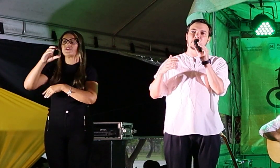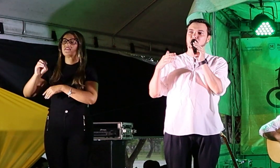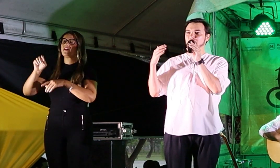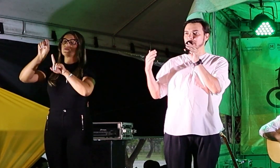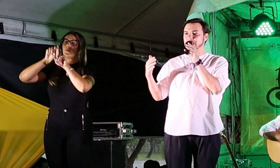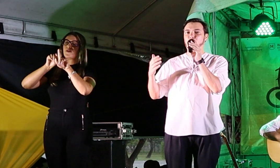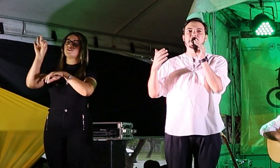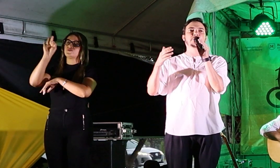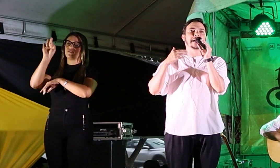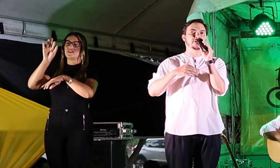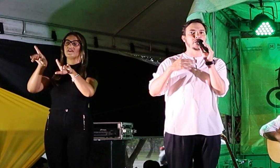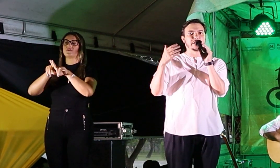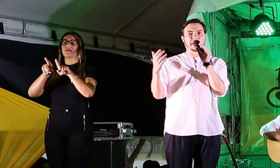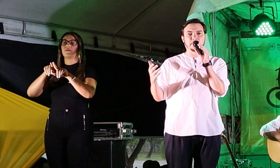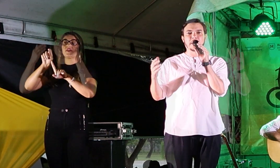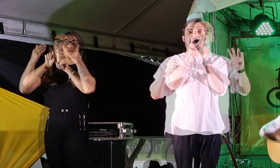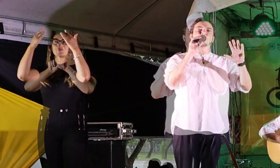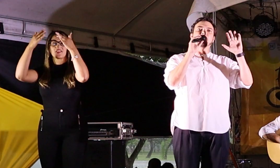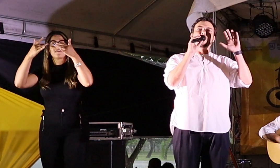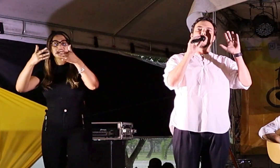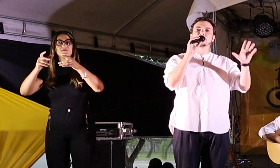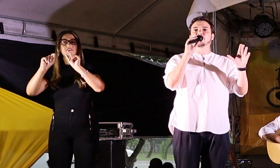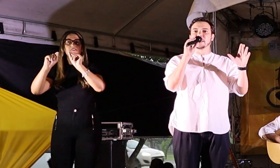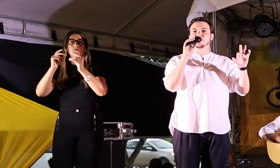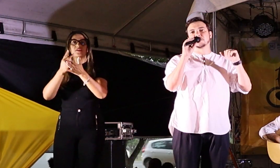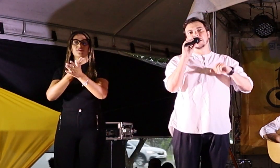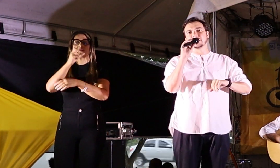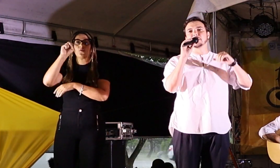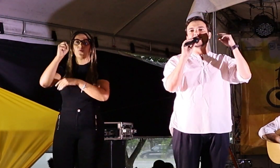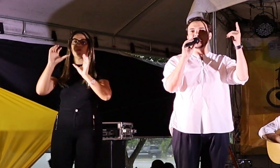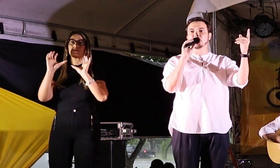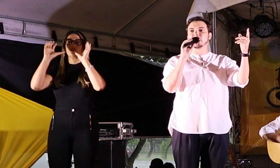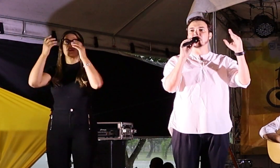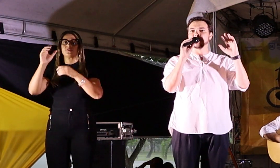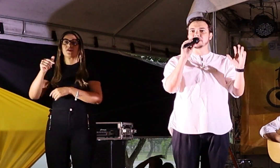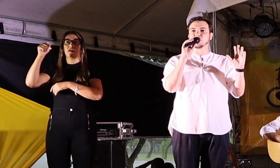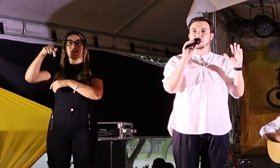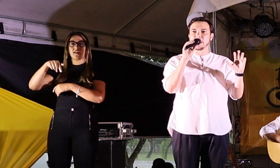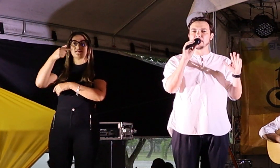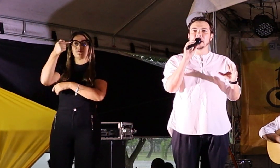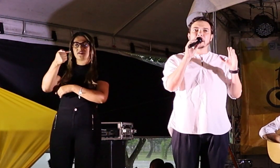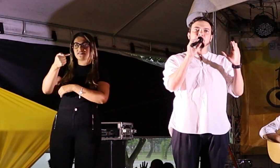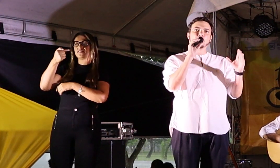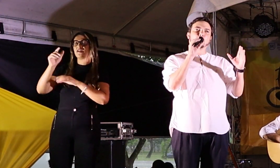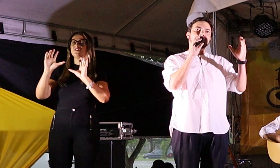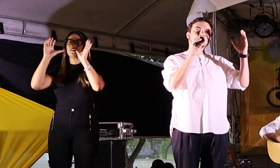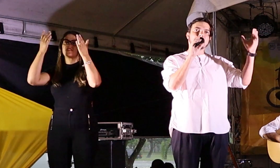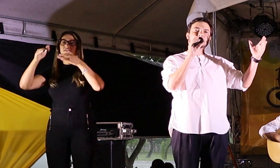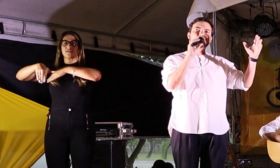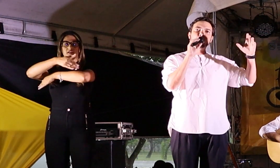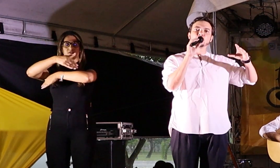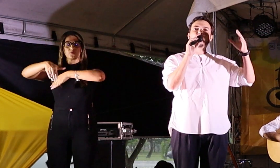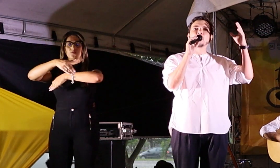todos os sábados de fevereiro e de março do ano que vem. Vão ser 8 eventos, esse mais 7 eventos nas praças do Guará. A gente vai ocupar